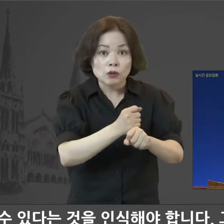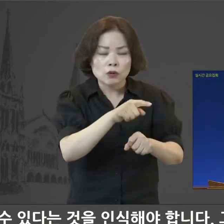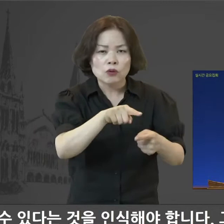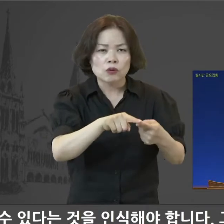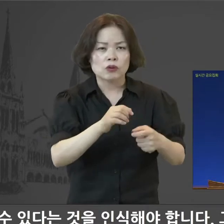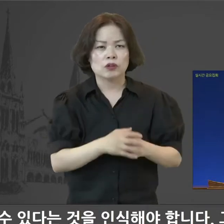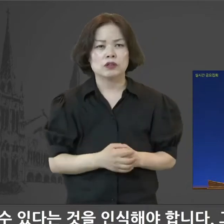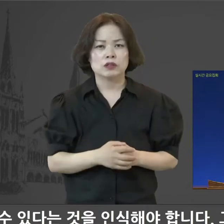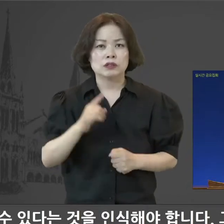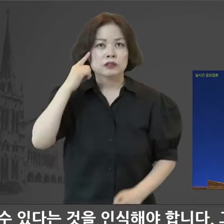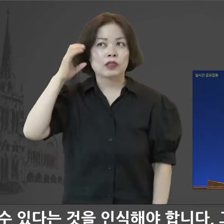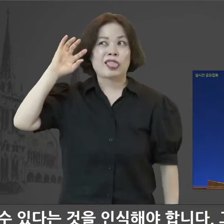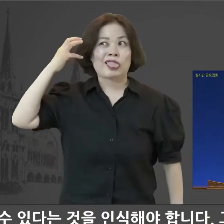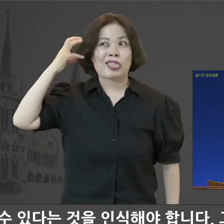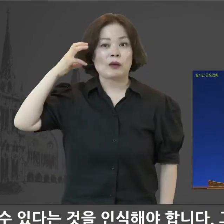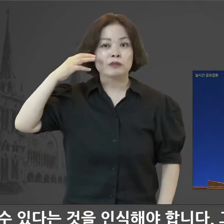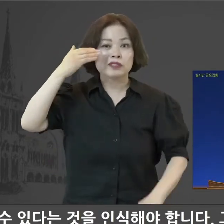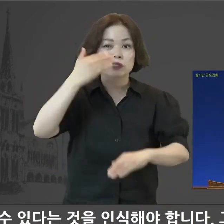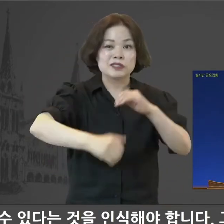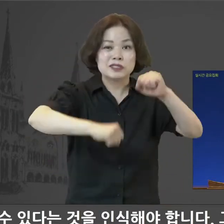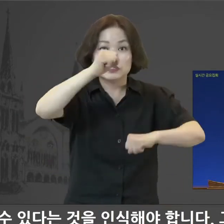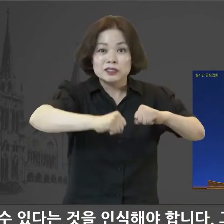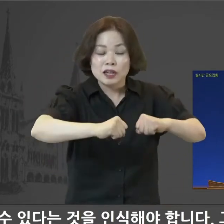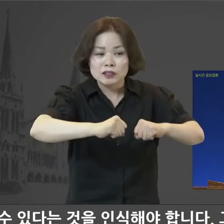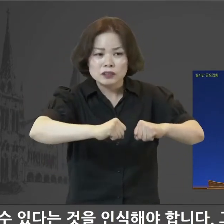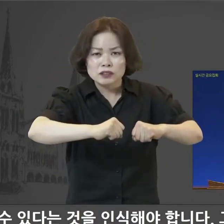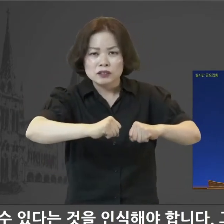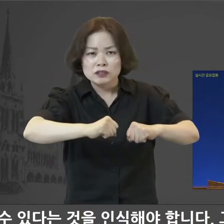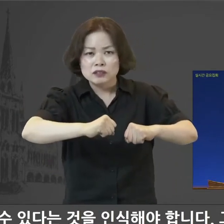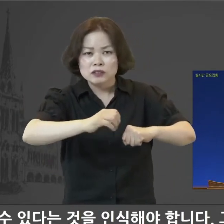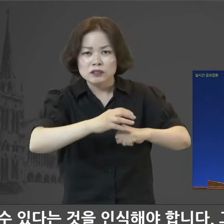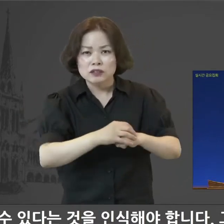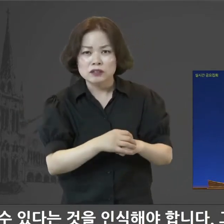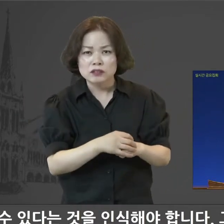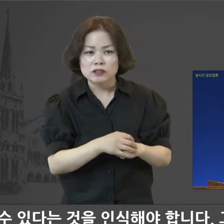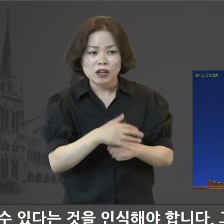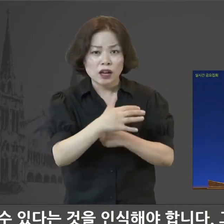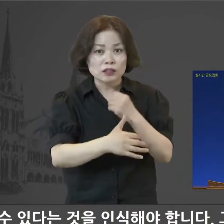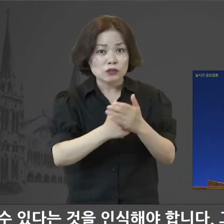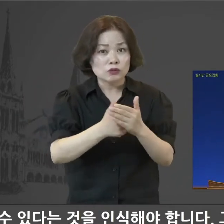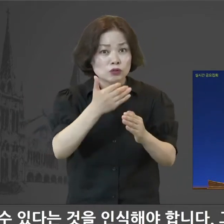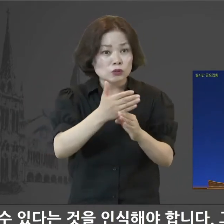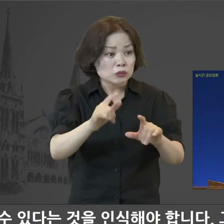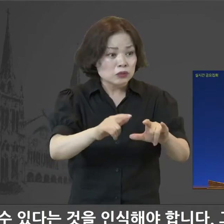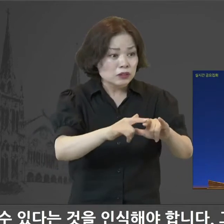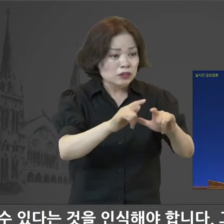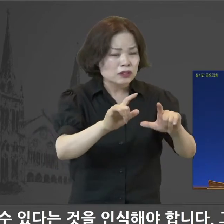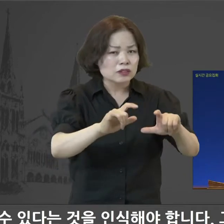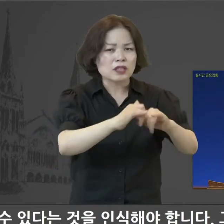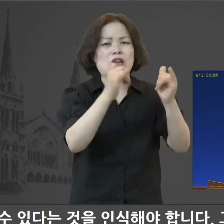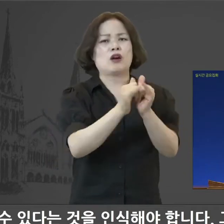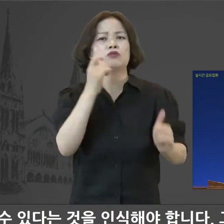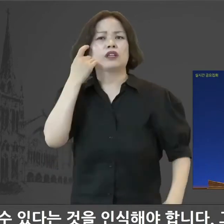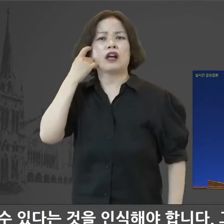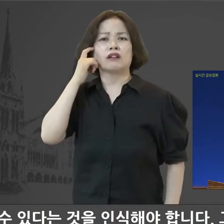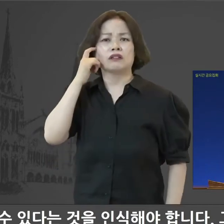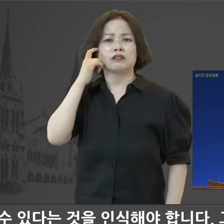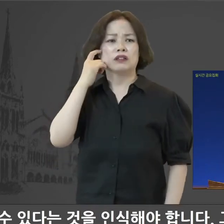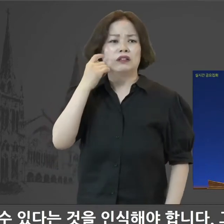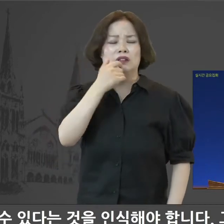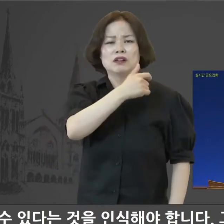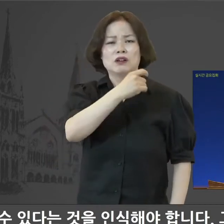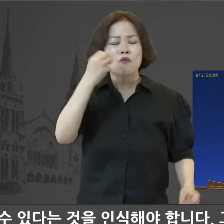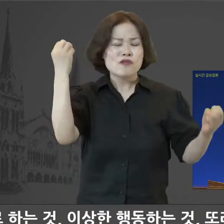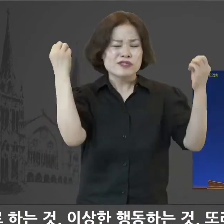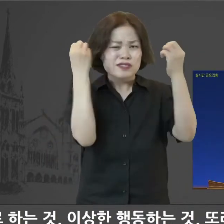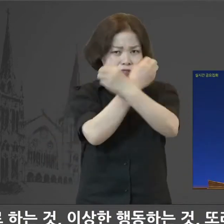속된 말로 또라이 짓 하는 거 이게 바로 하나님 관점이고 신분 하나님 중심적 사유라고 생각하는 것이 대단한 착각이라는